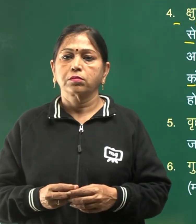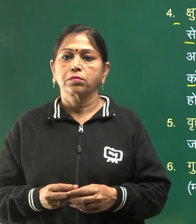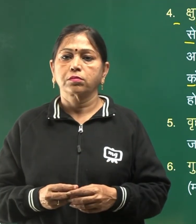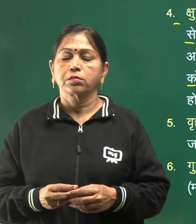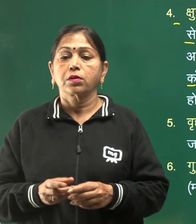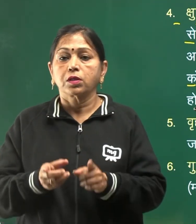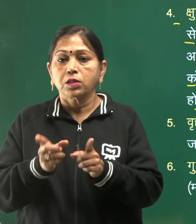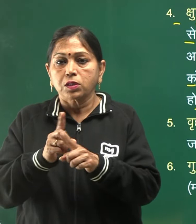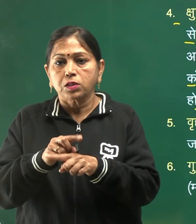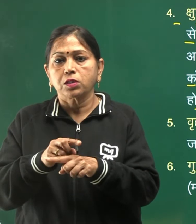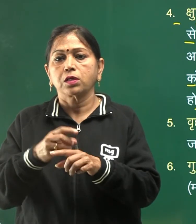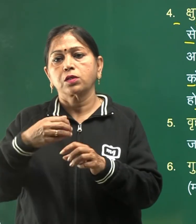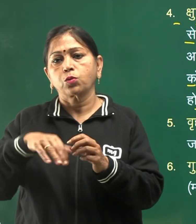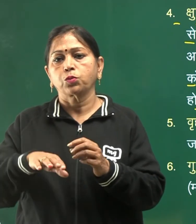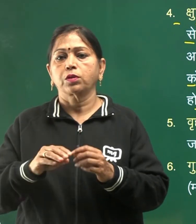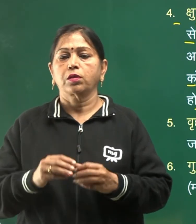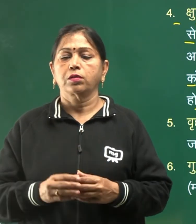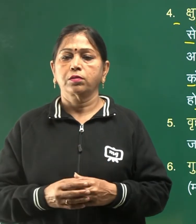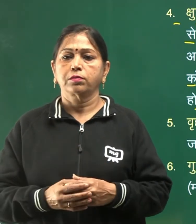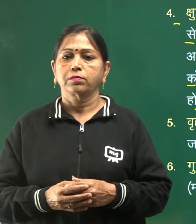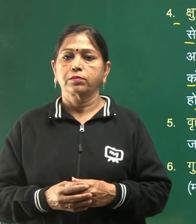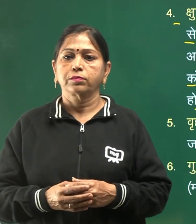परिवर्तन होता है।